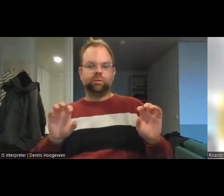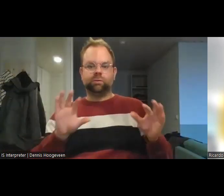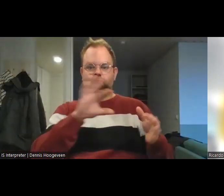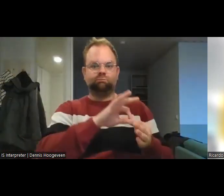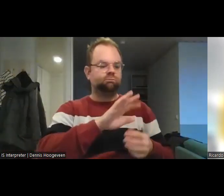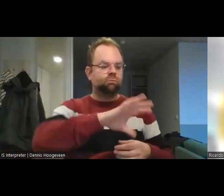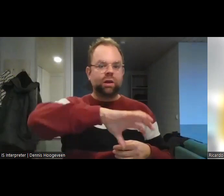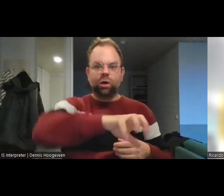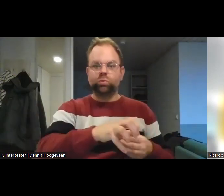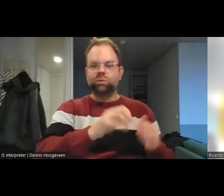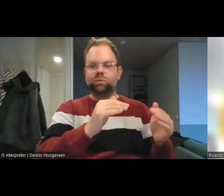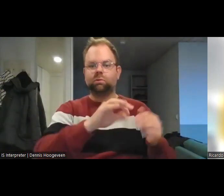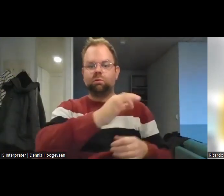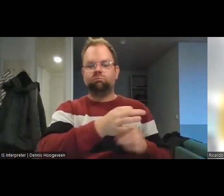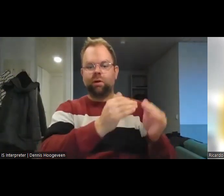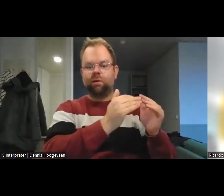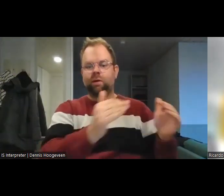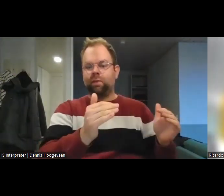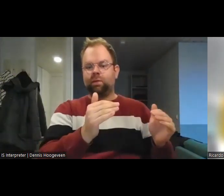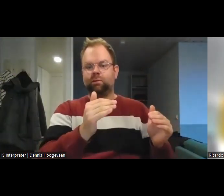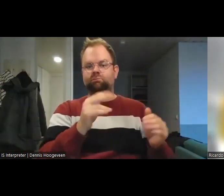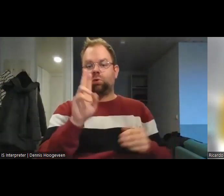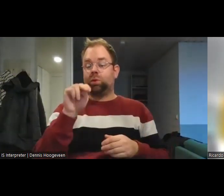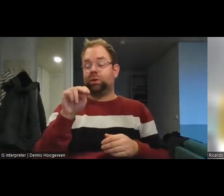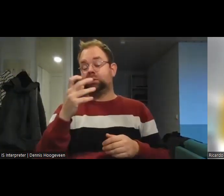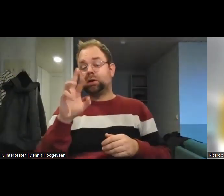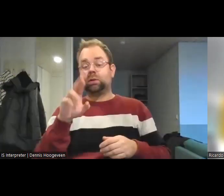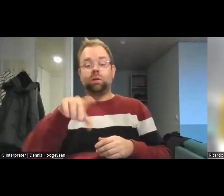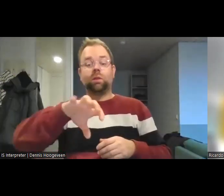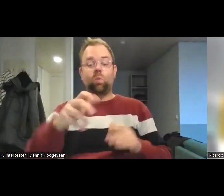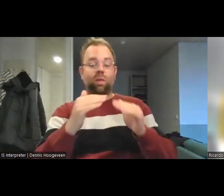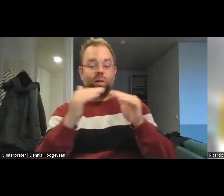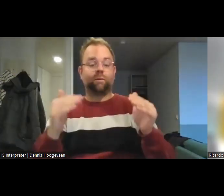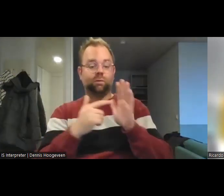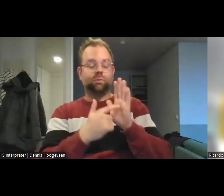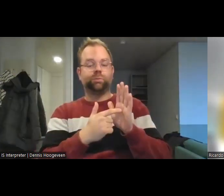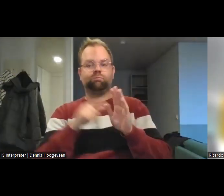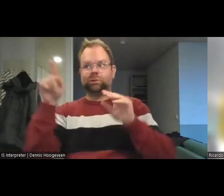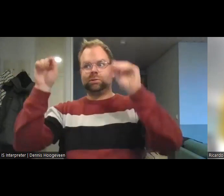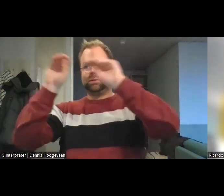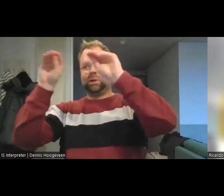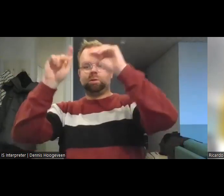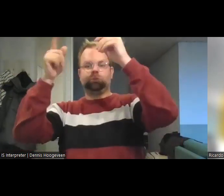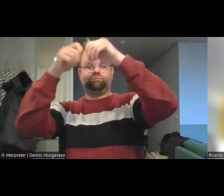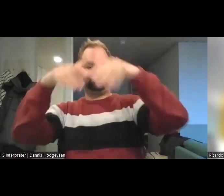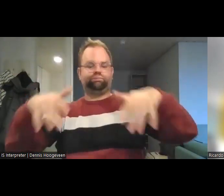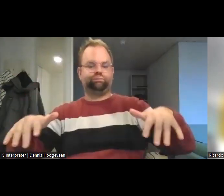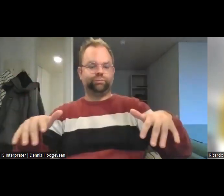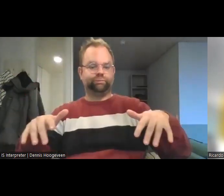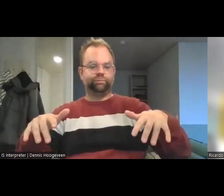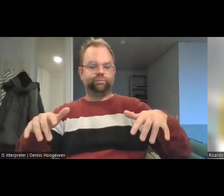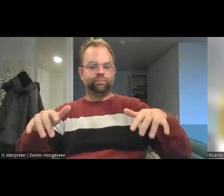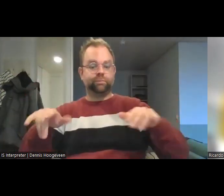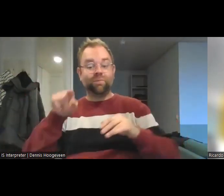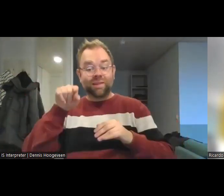considération cette question pour que nous devenons plus actifs au niveau national, parce que je pense